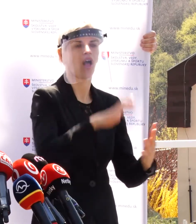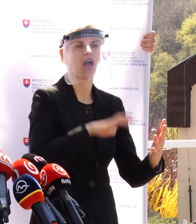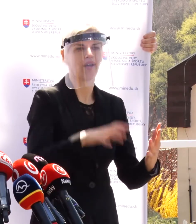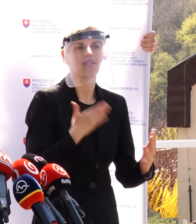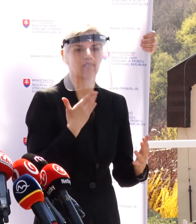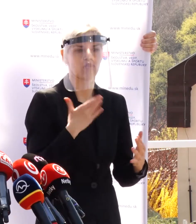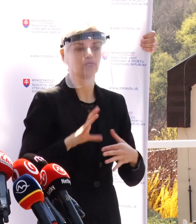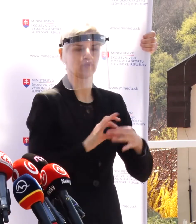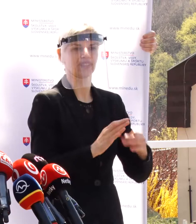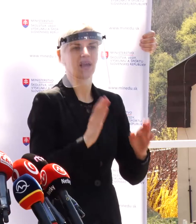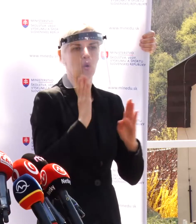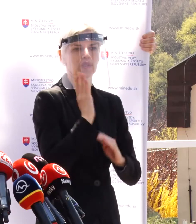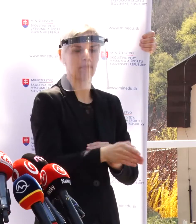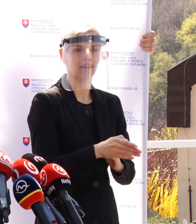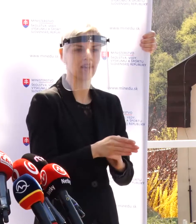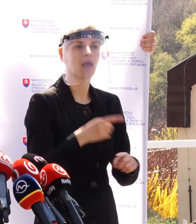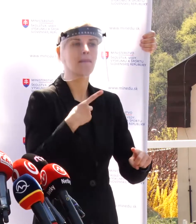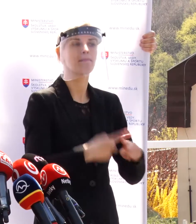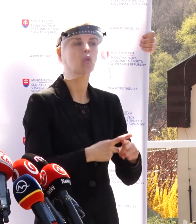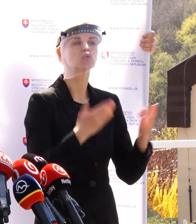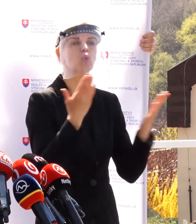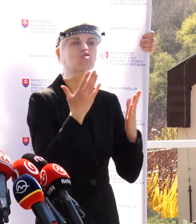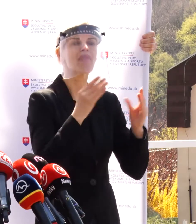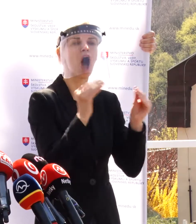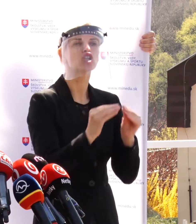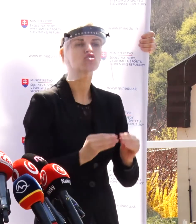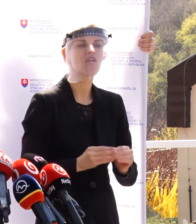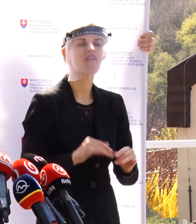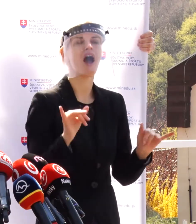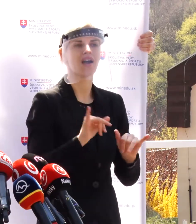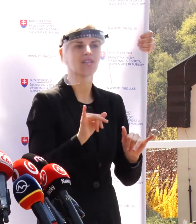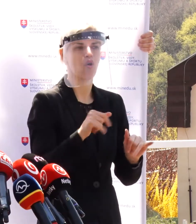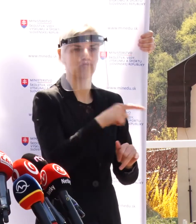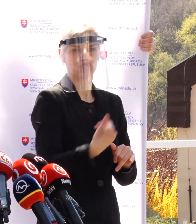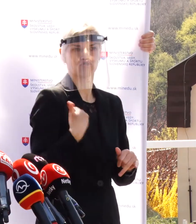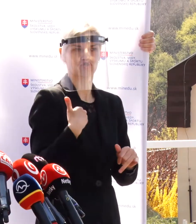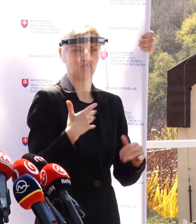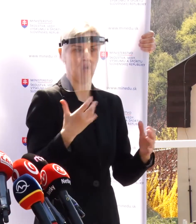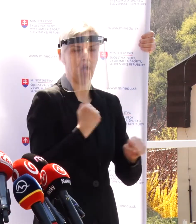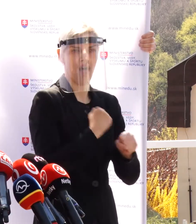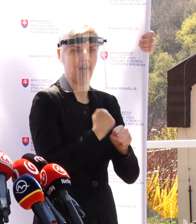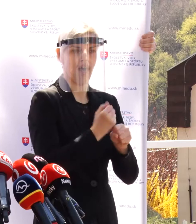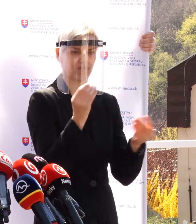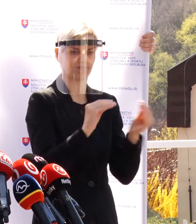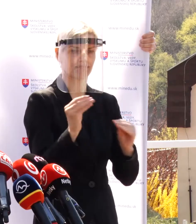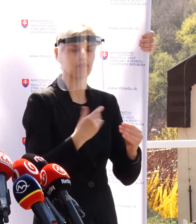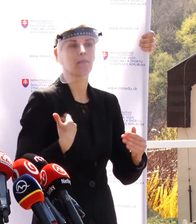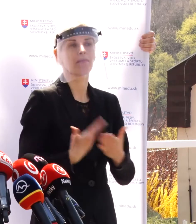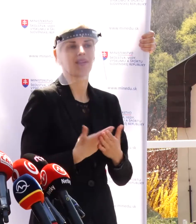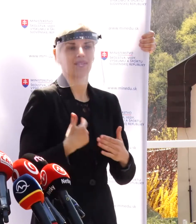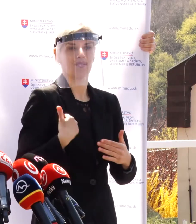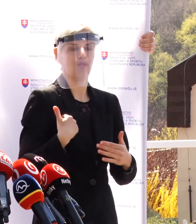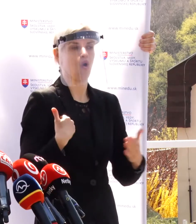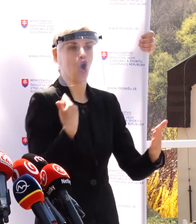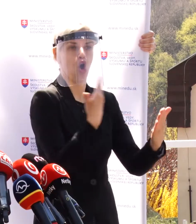súčasnosti učebné osnovy si tvoria školy, čiže cieľom štátneho pedagogického ústavu bude poskytnúť základné odporúčania a